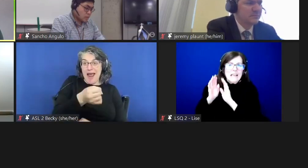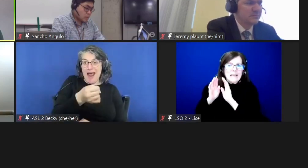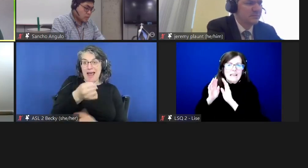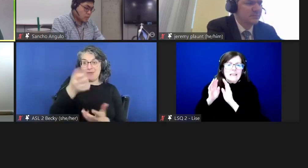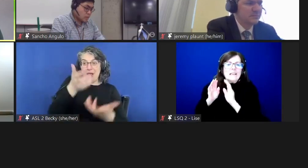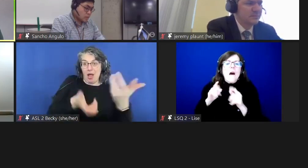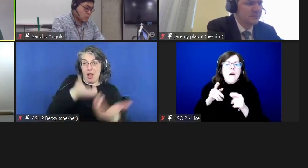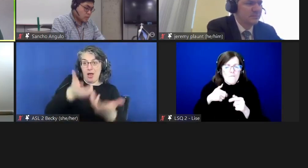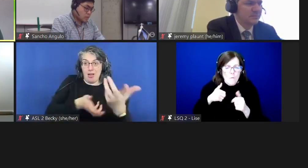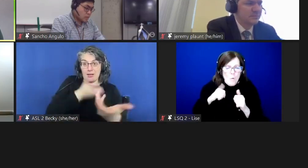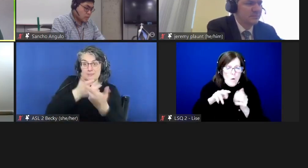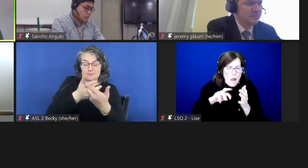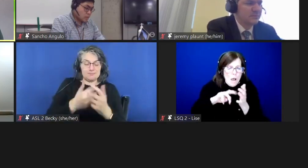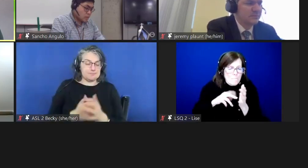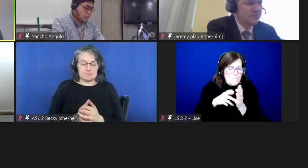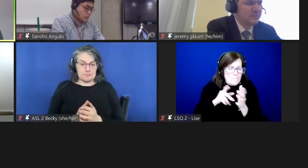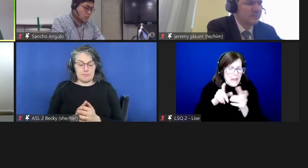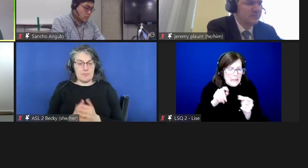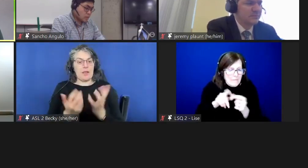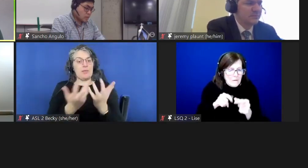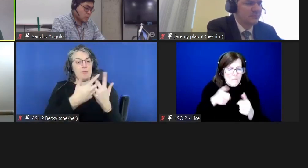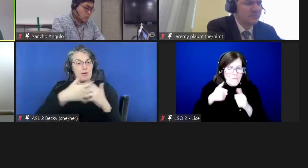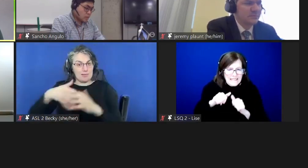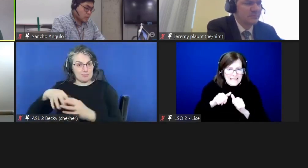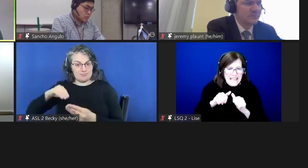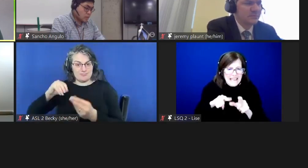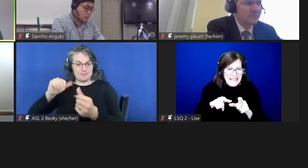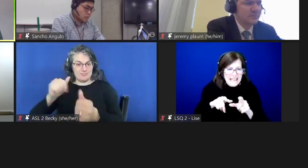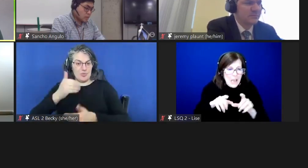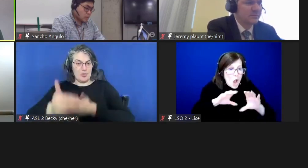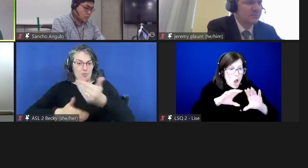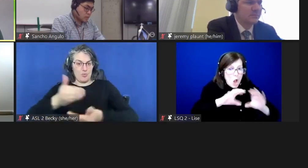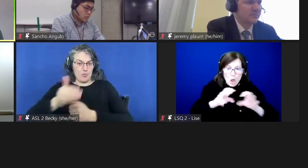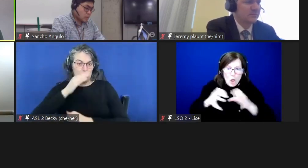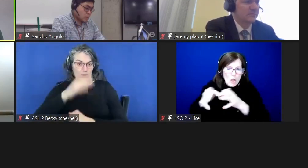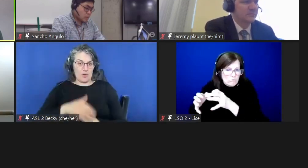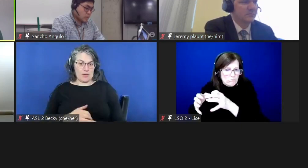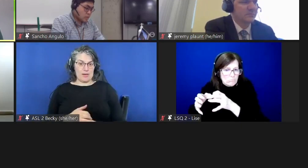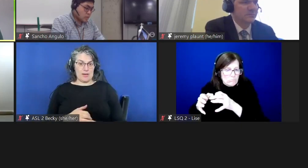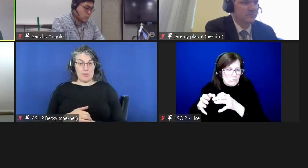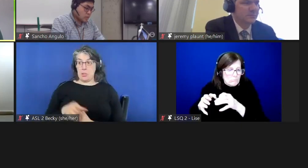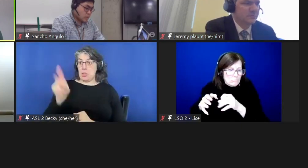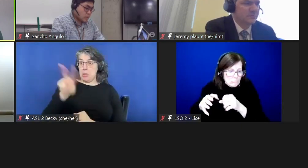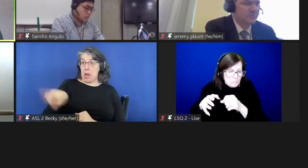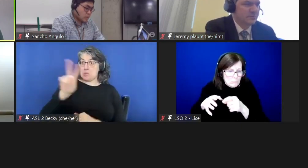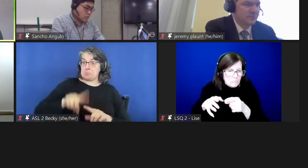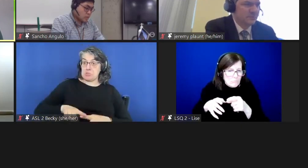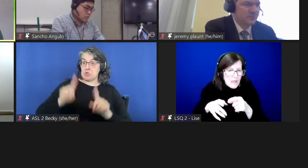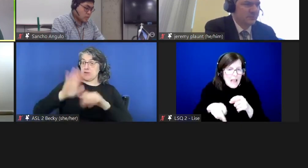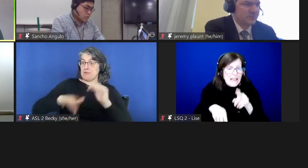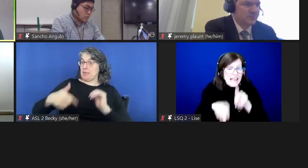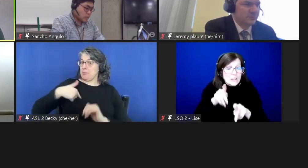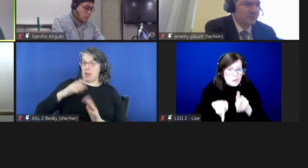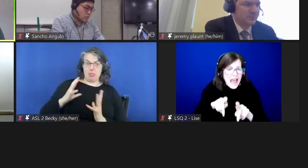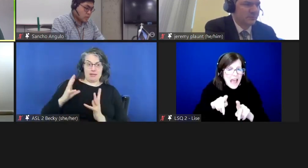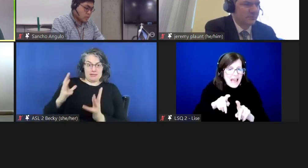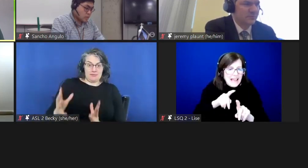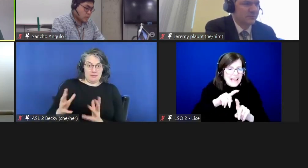essayer de composer ou de réunir des équipes composites, composées de gens de différents